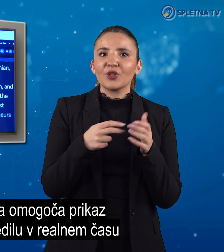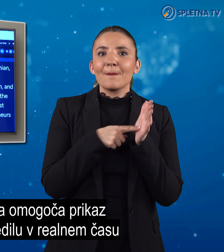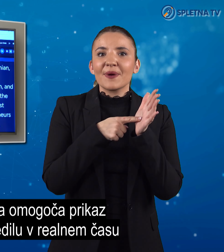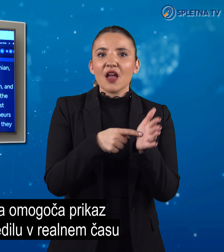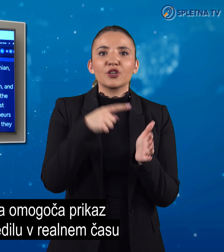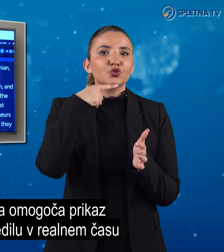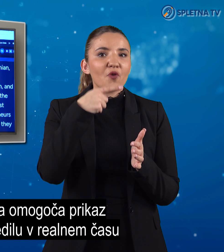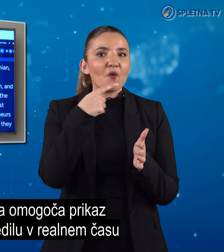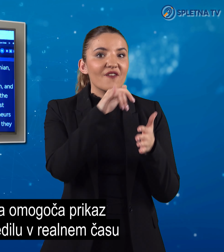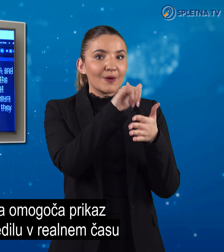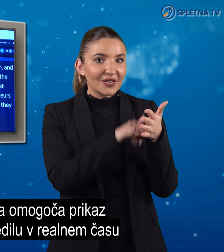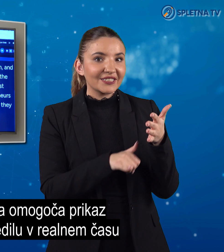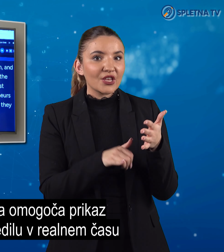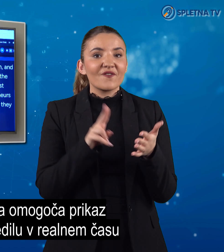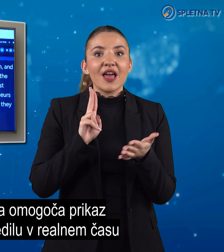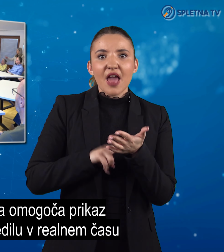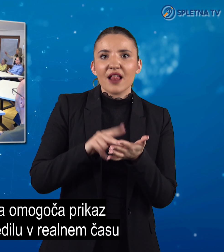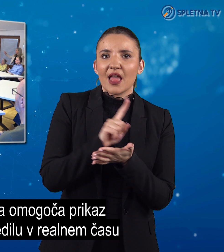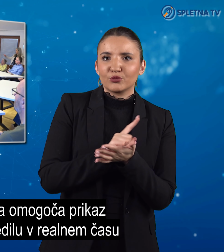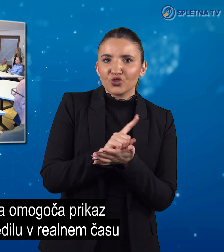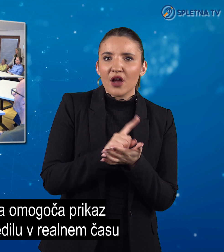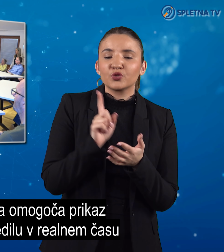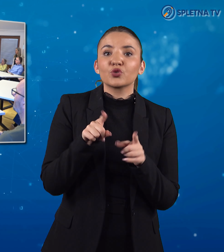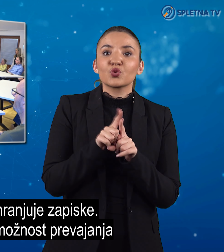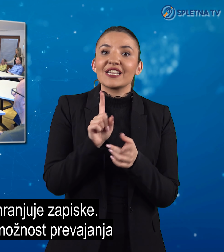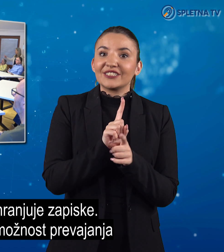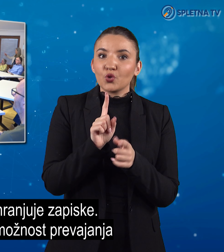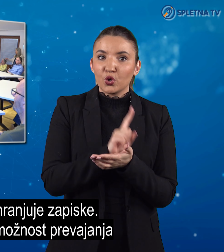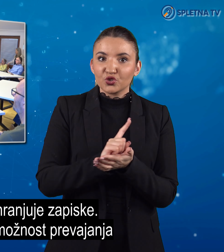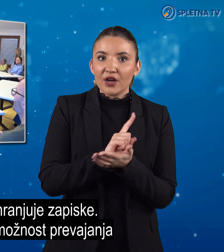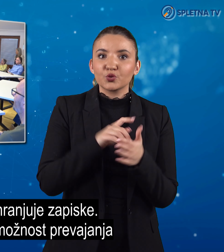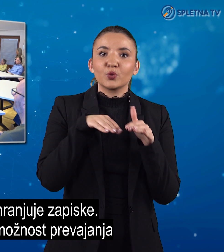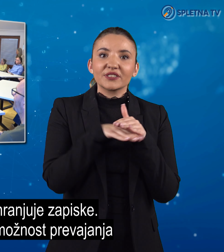prikaz govora v besedilu v realnem času in hkrati shranjuje zapiske.